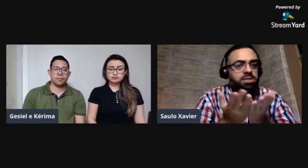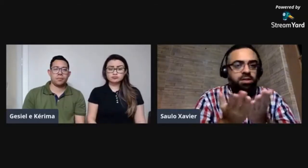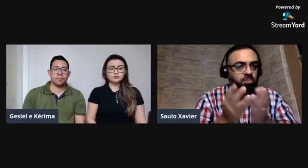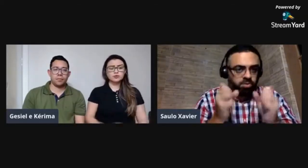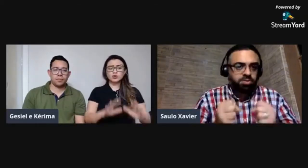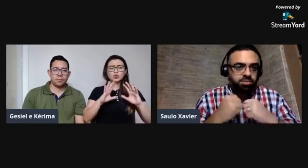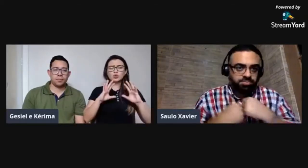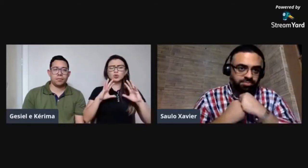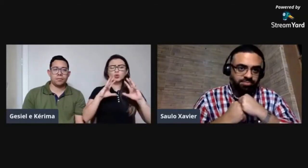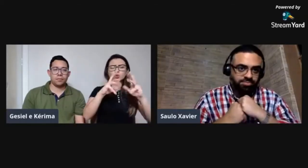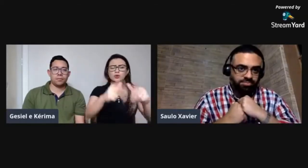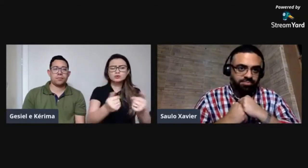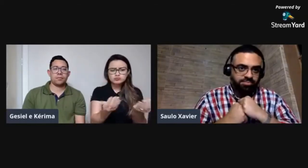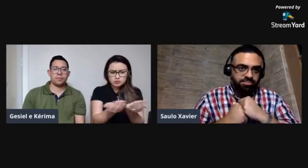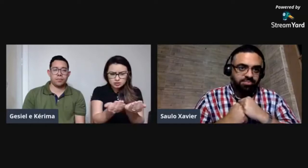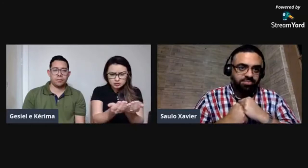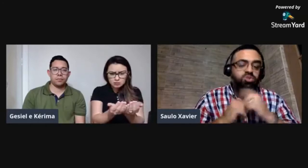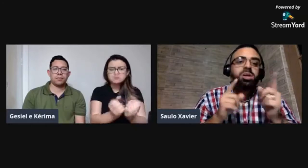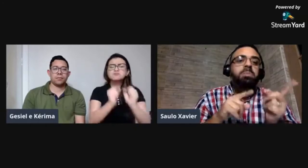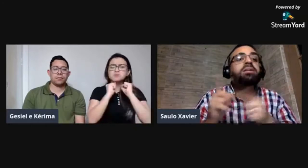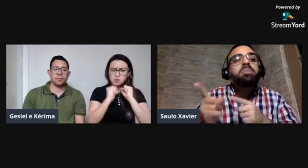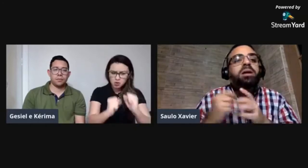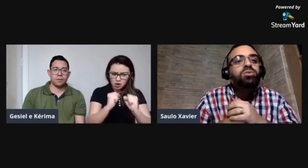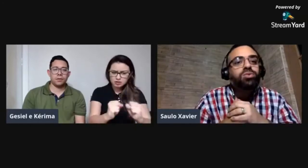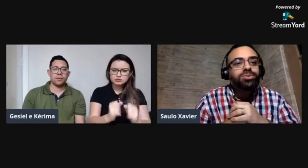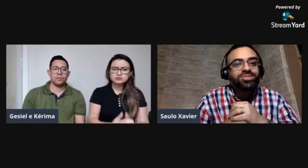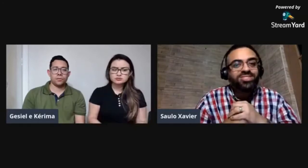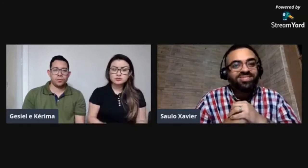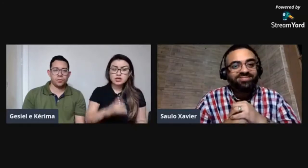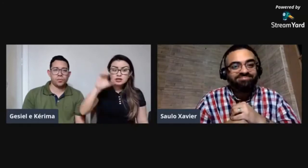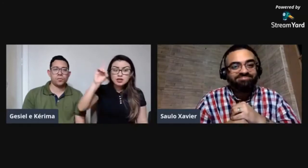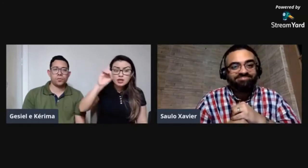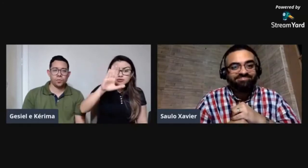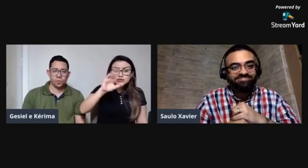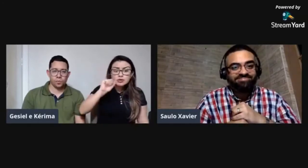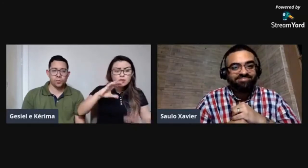Todo cristão pode. O chamado é para todos.